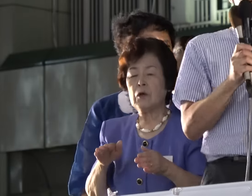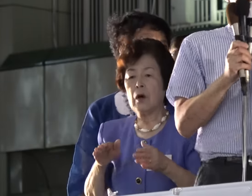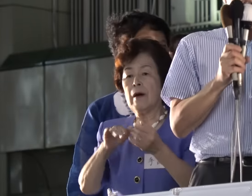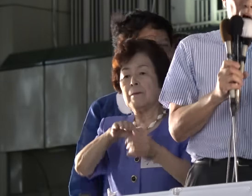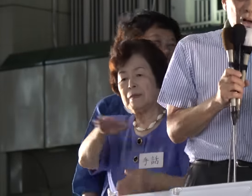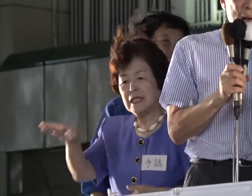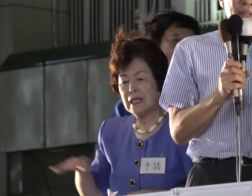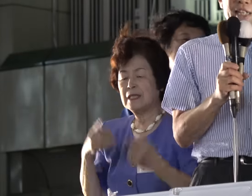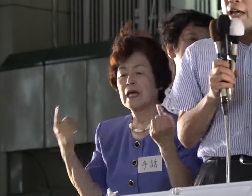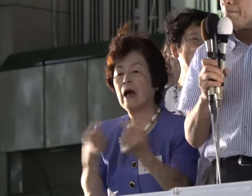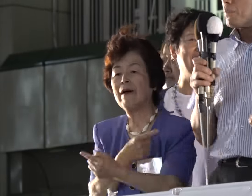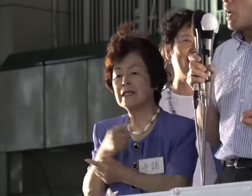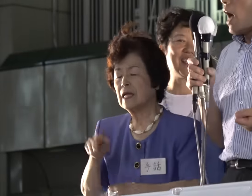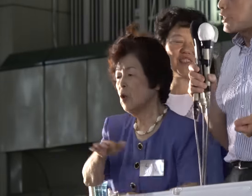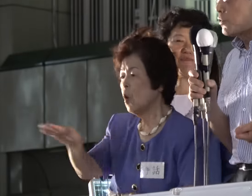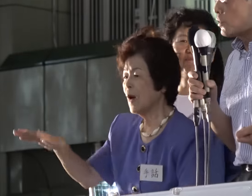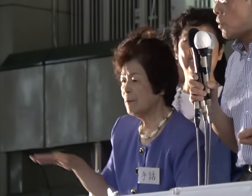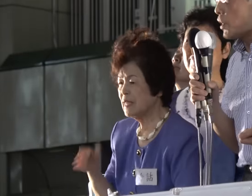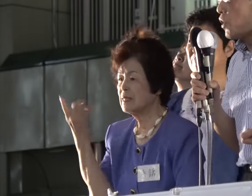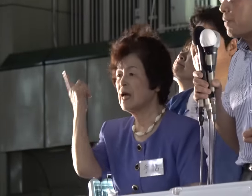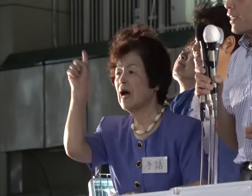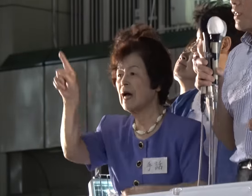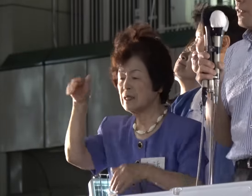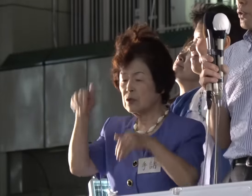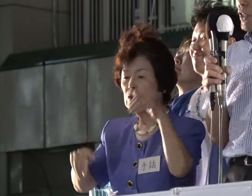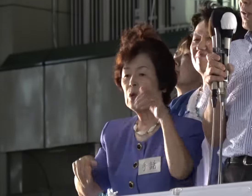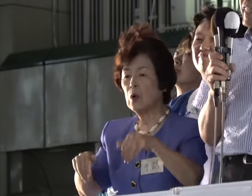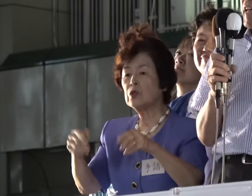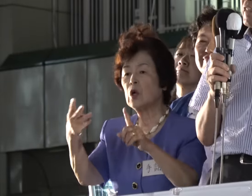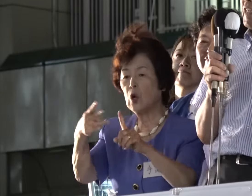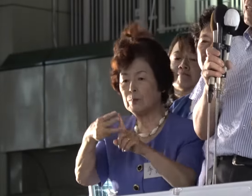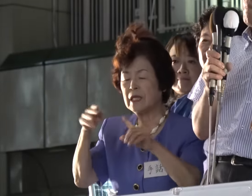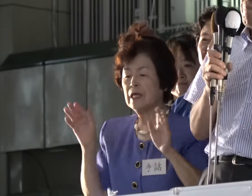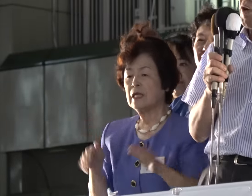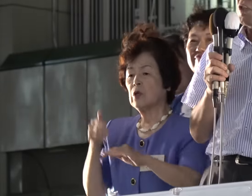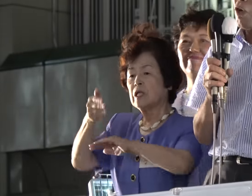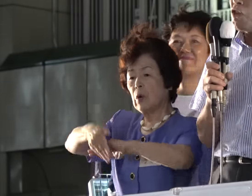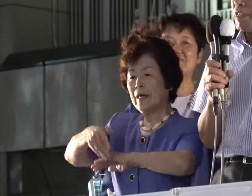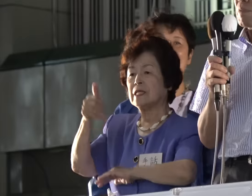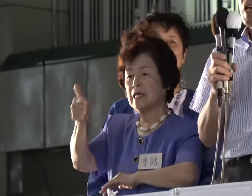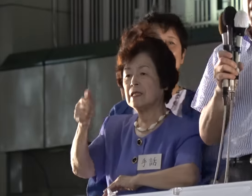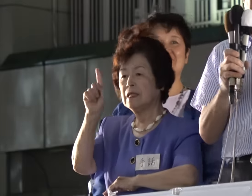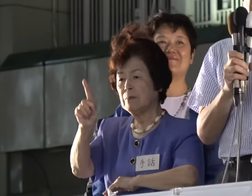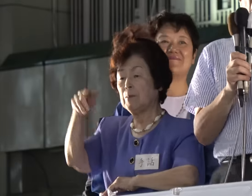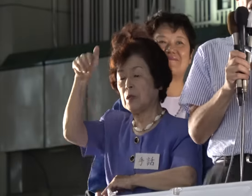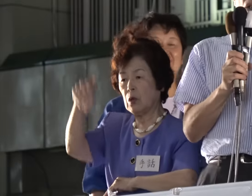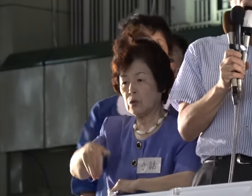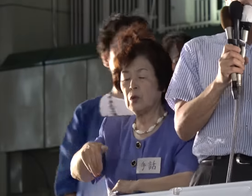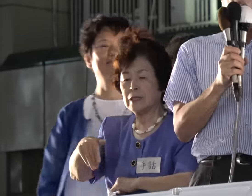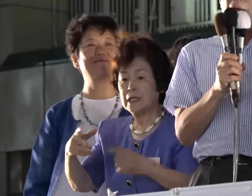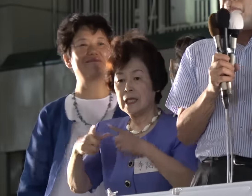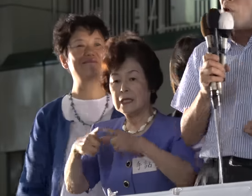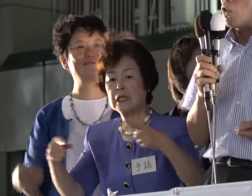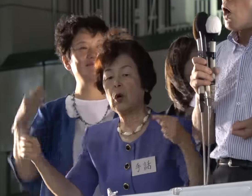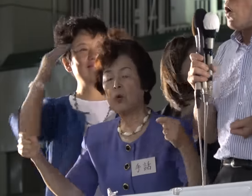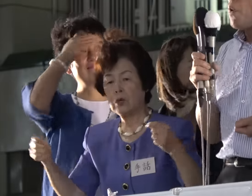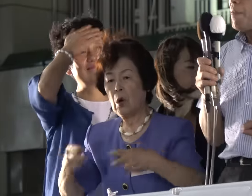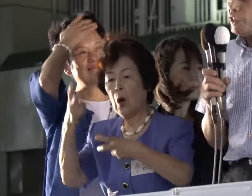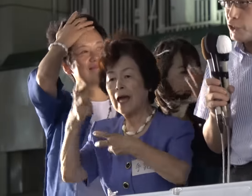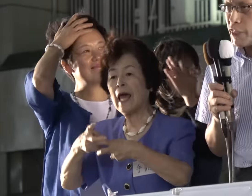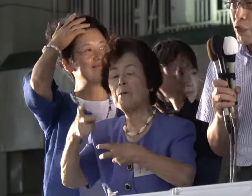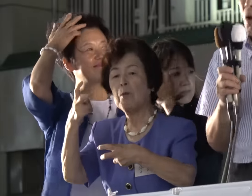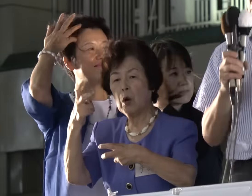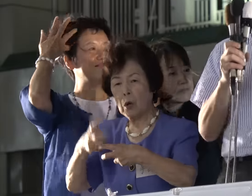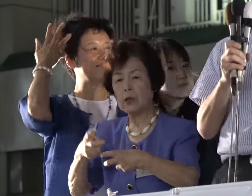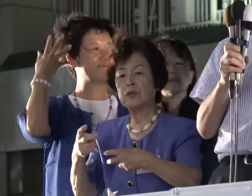、どうか皆さん明日の投票日、鳥越さんに一票を投じ、日本の憲法と